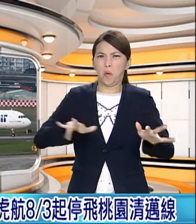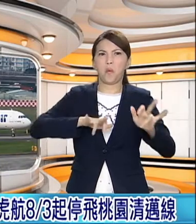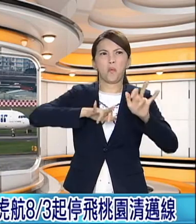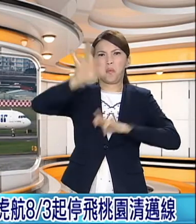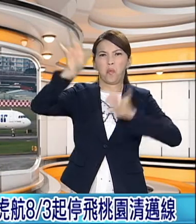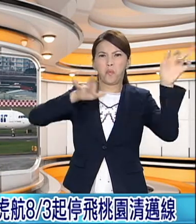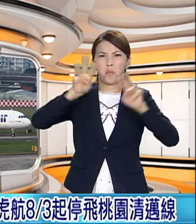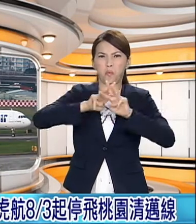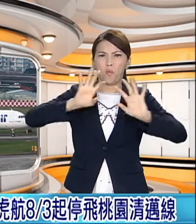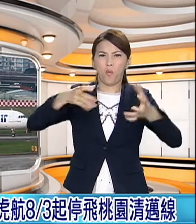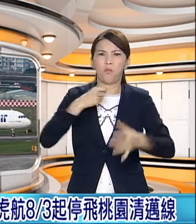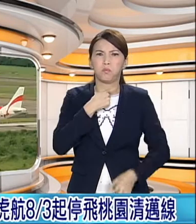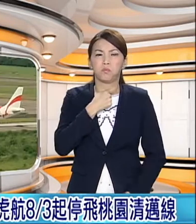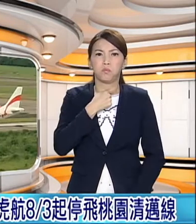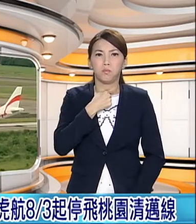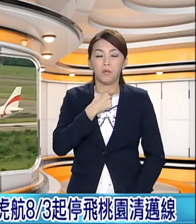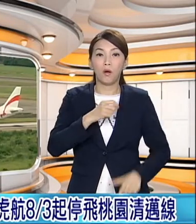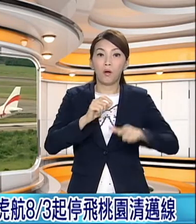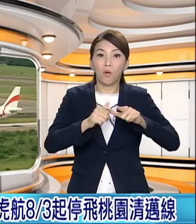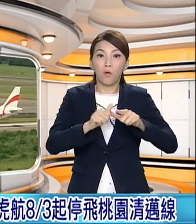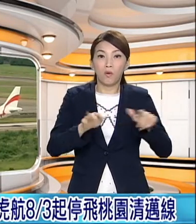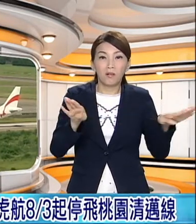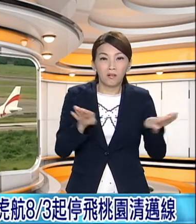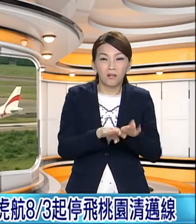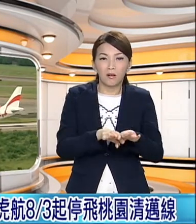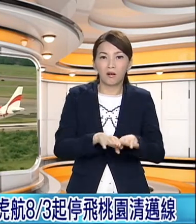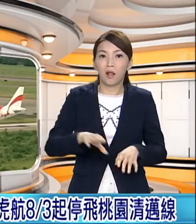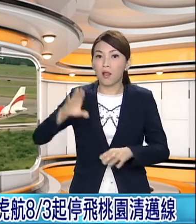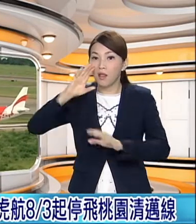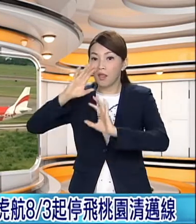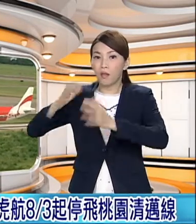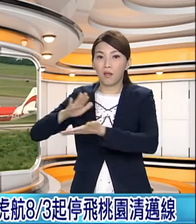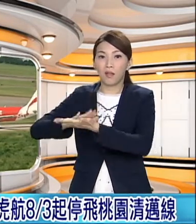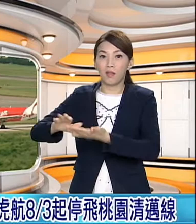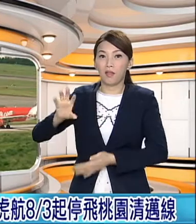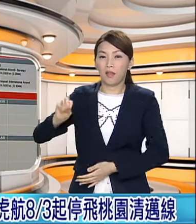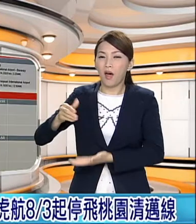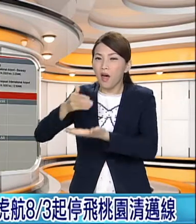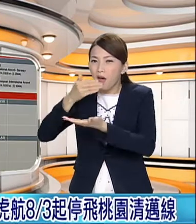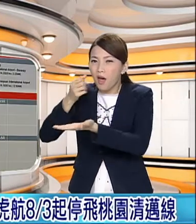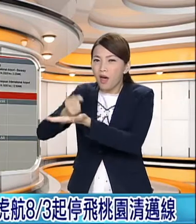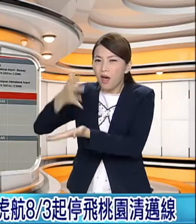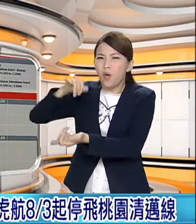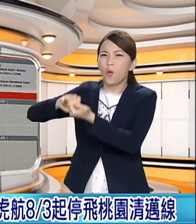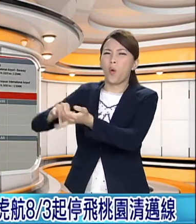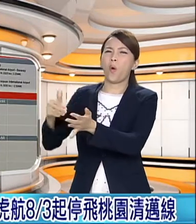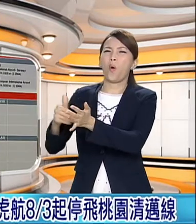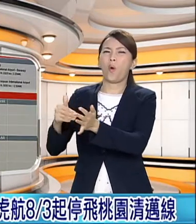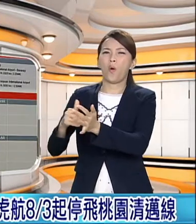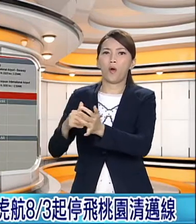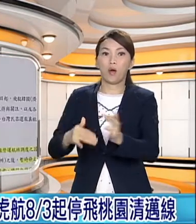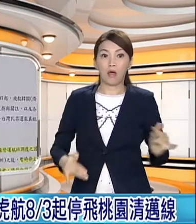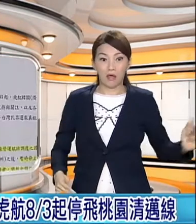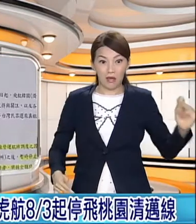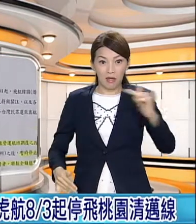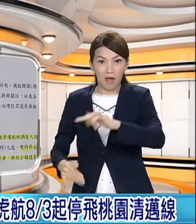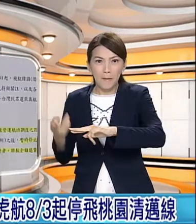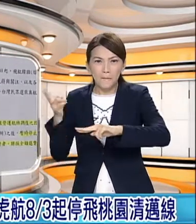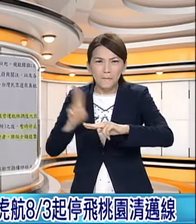旺季，有不少消费者早就提前请假并且订好了饭店，停飞的消